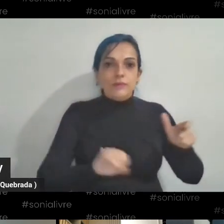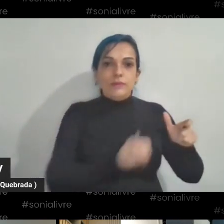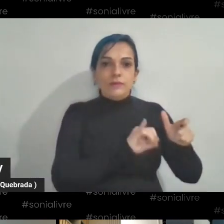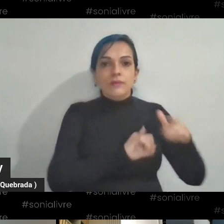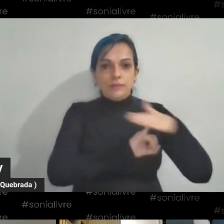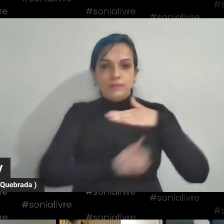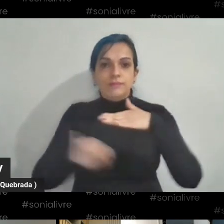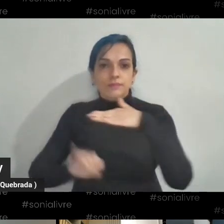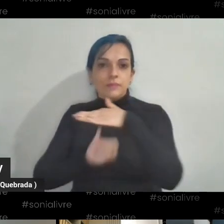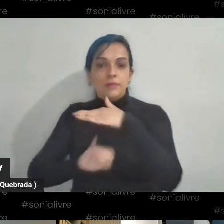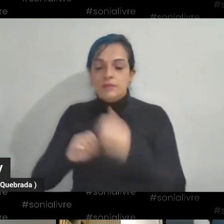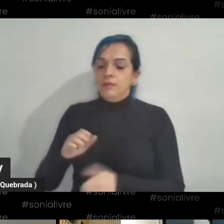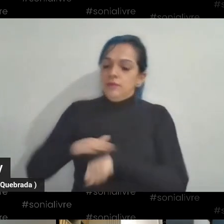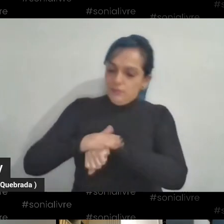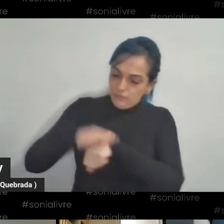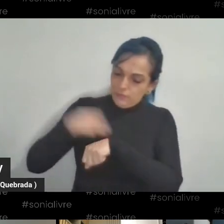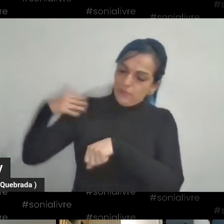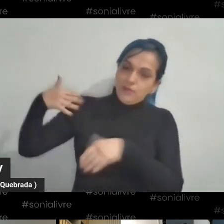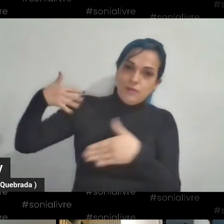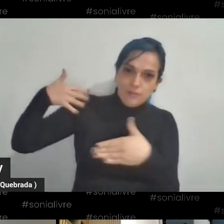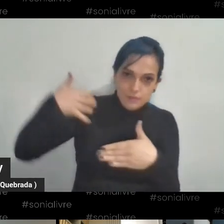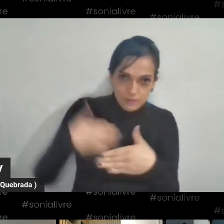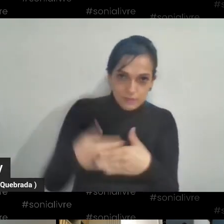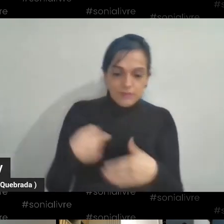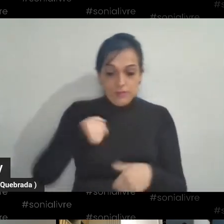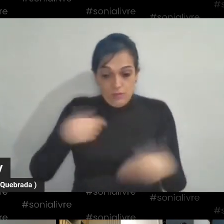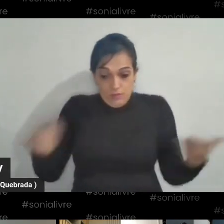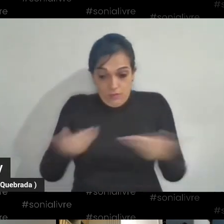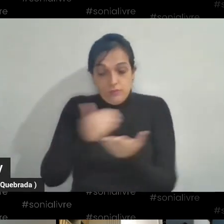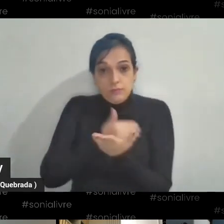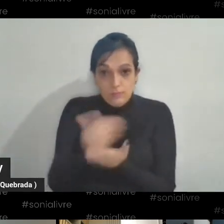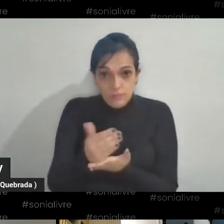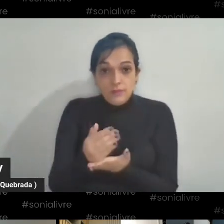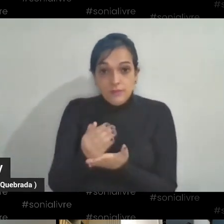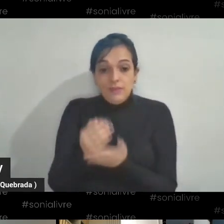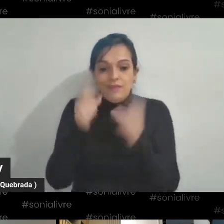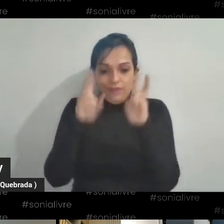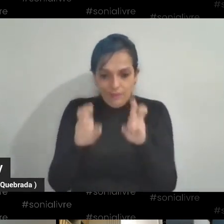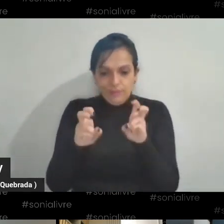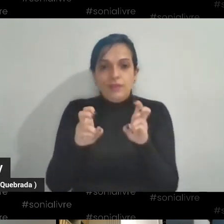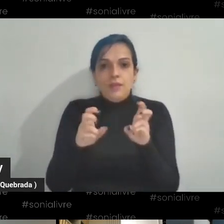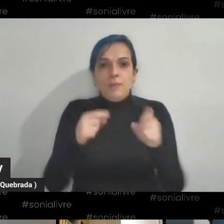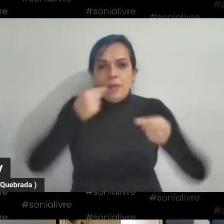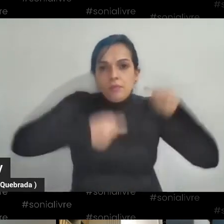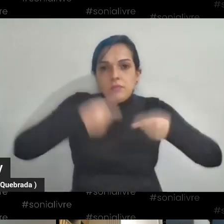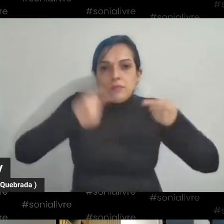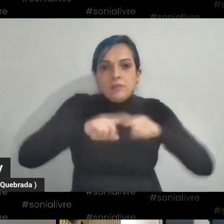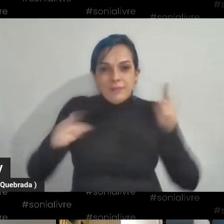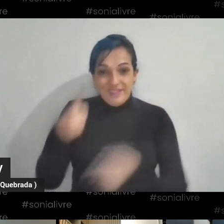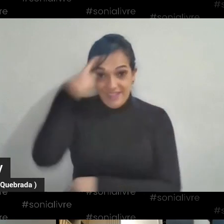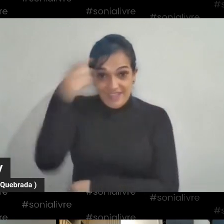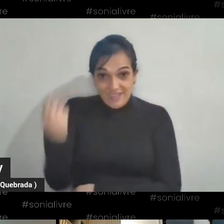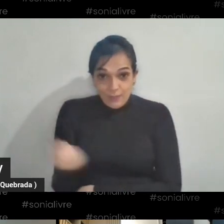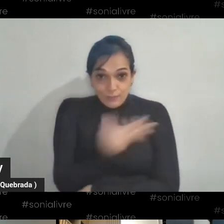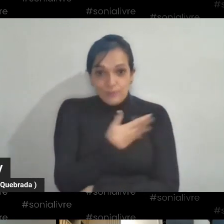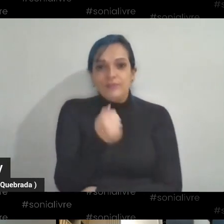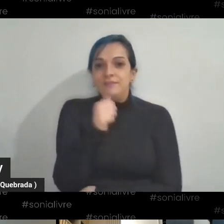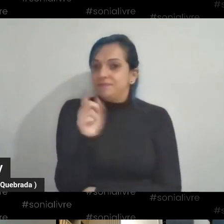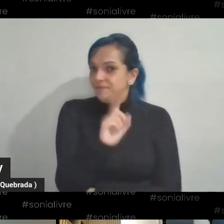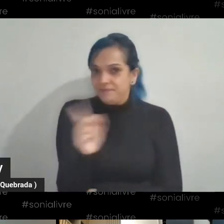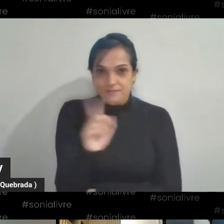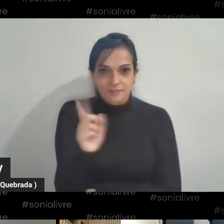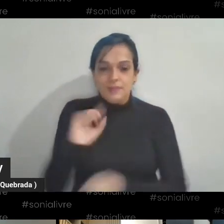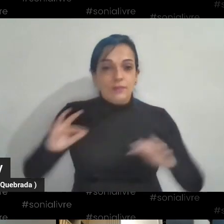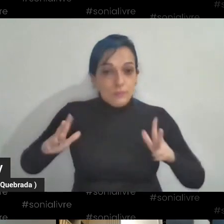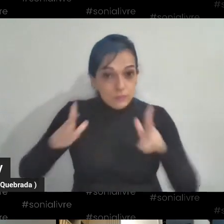já há muito tempo. Eu comecei a falar disso agora, de um projeto de lei, mas a ideia não é nova, gente, porque tudo, nesse caso, que